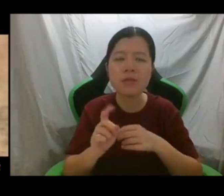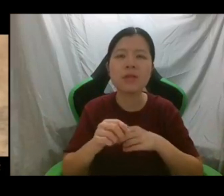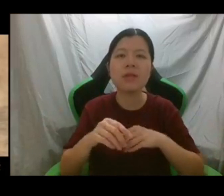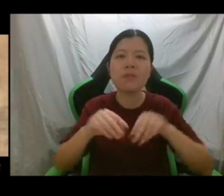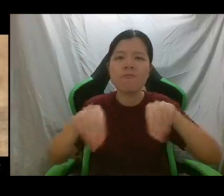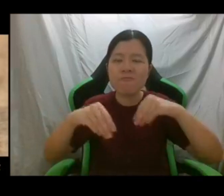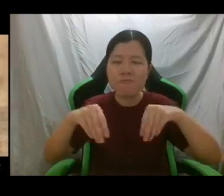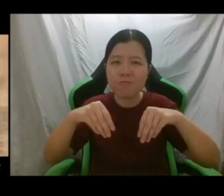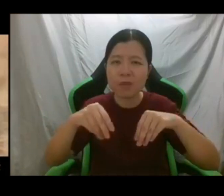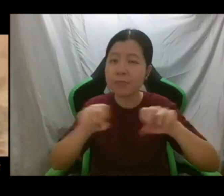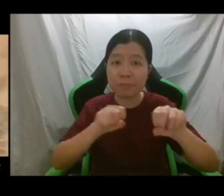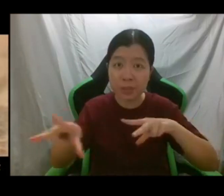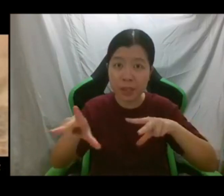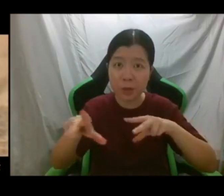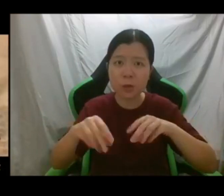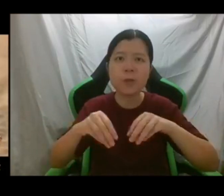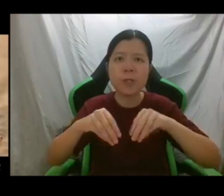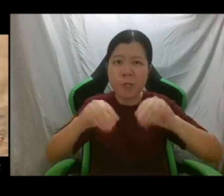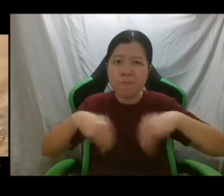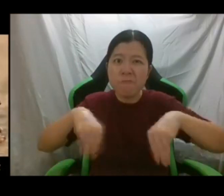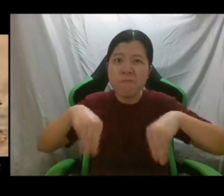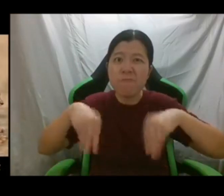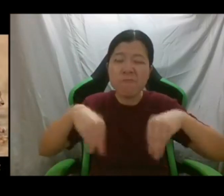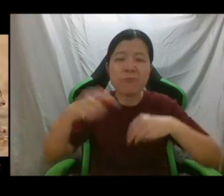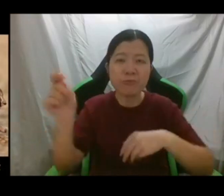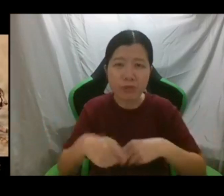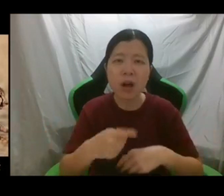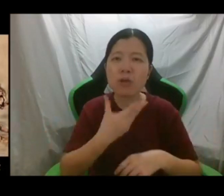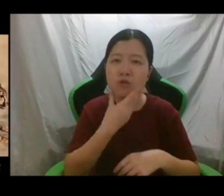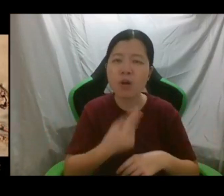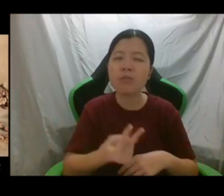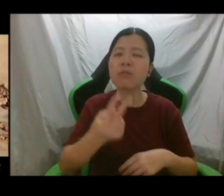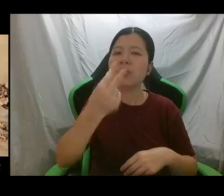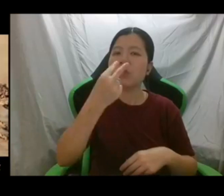高速奔跑嘅時候獲得足夠嘅氧氣。